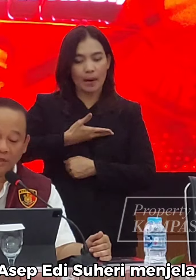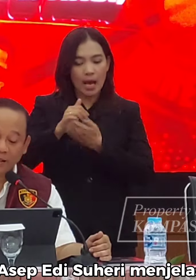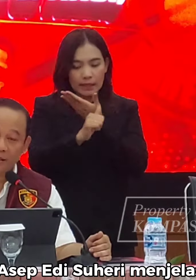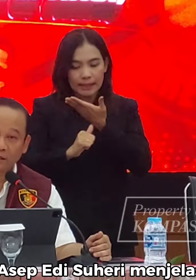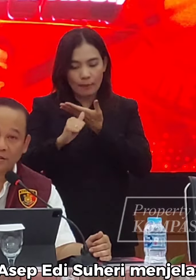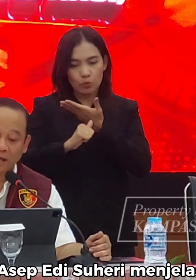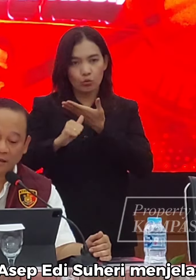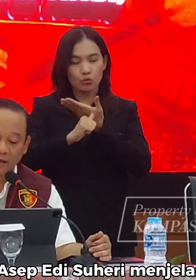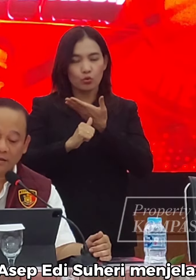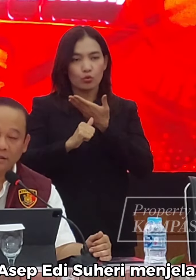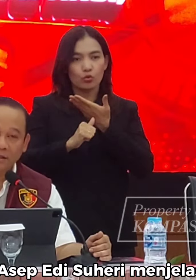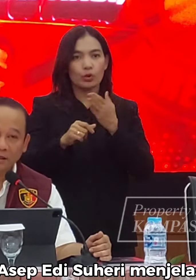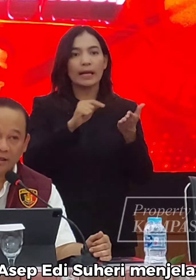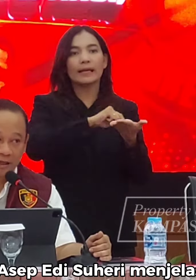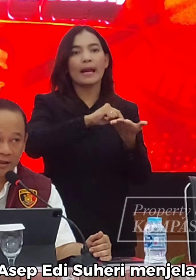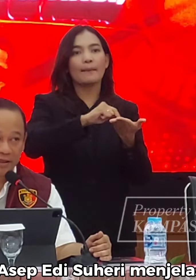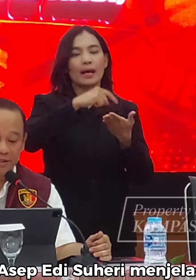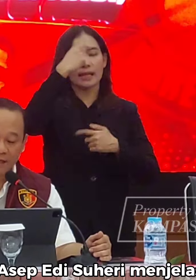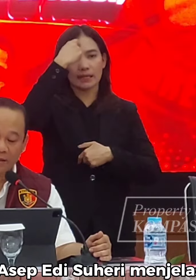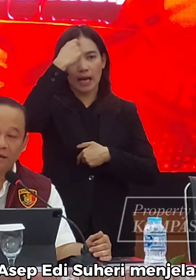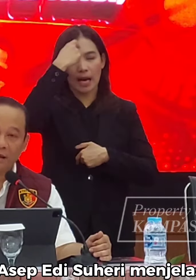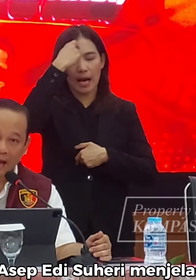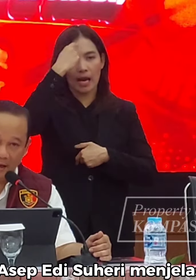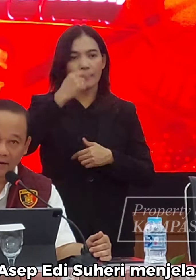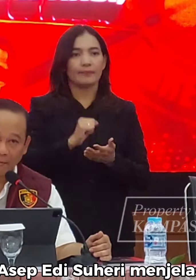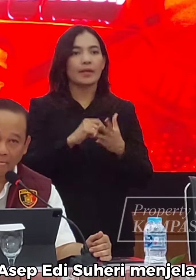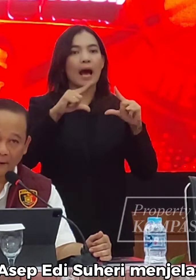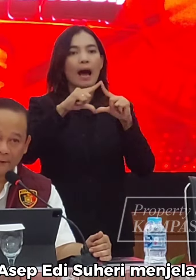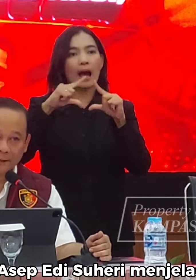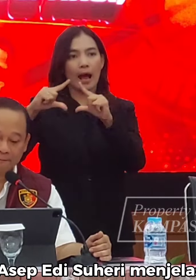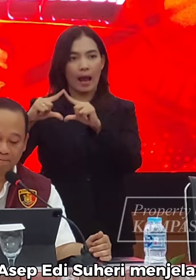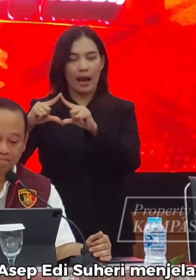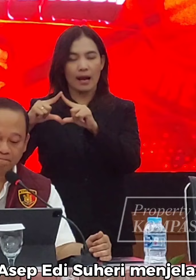tersebut dari tersangka dengan inisial Aa